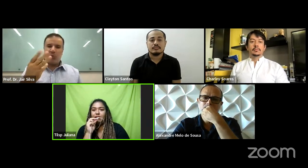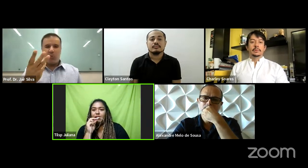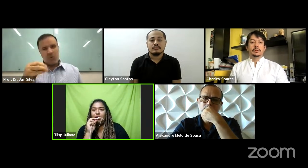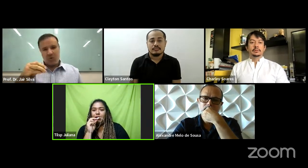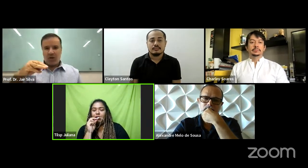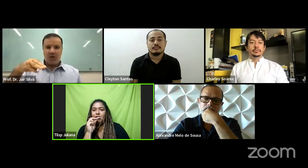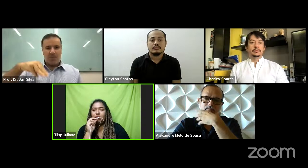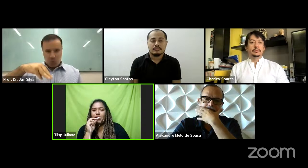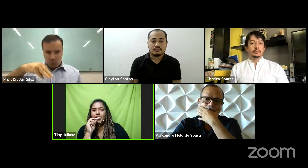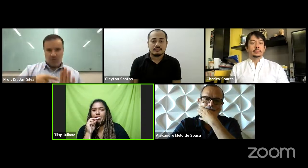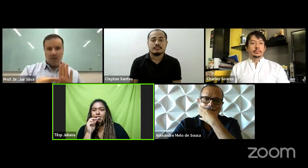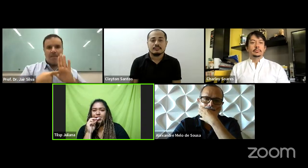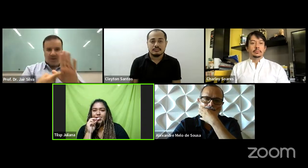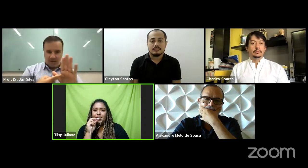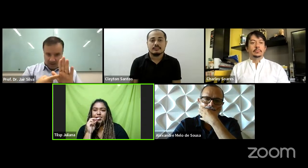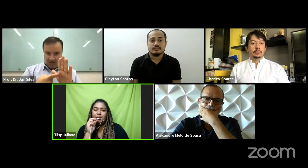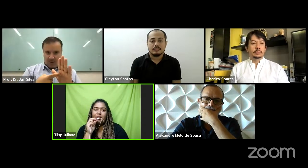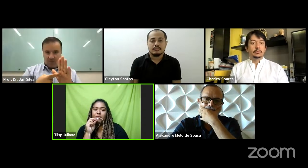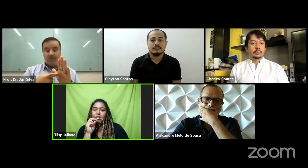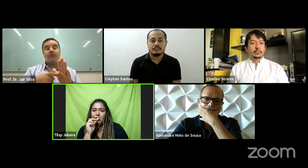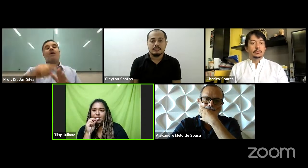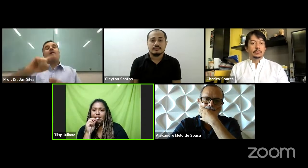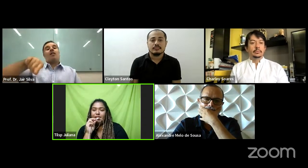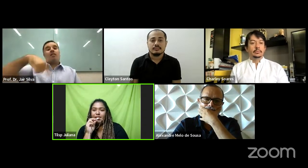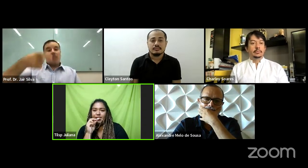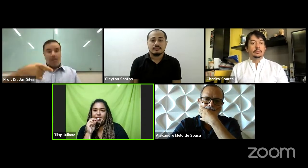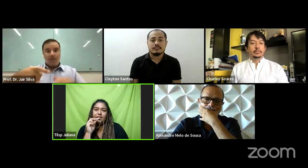Ele vai ter cerca de 20 a 30